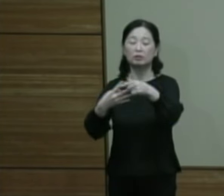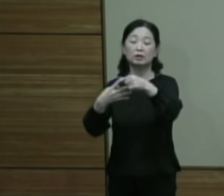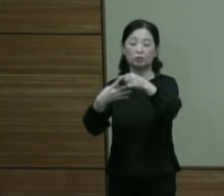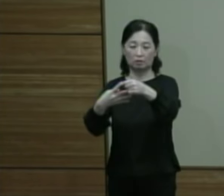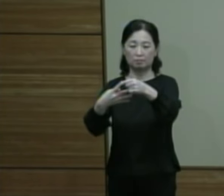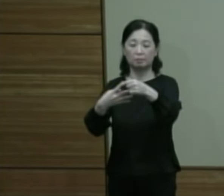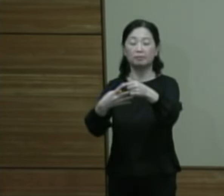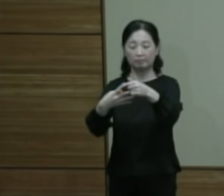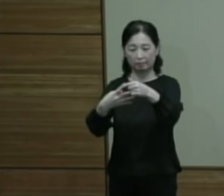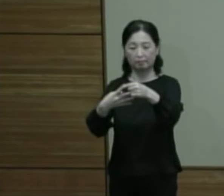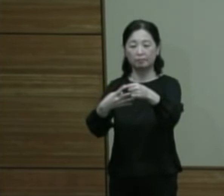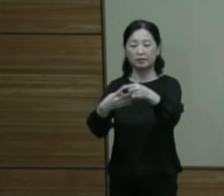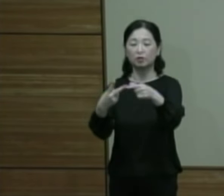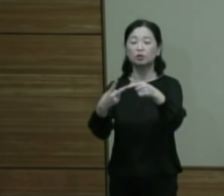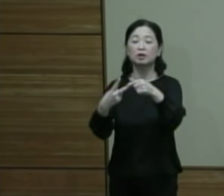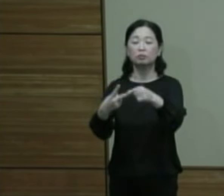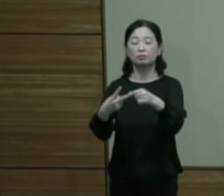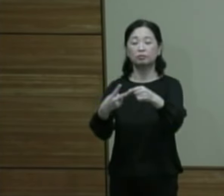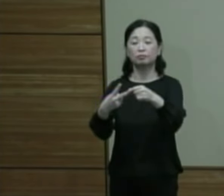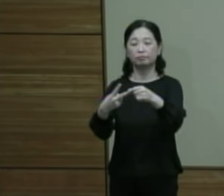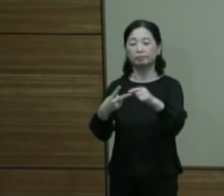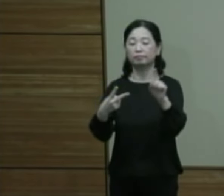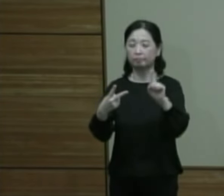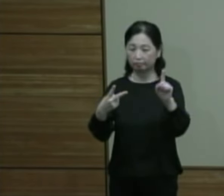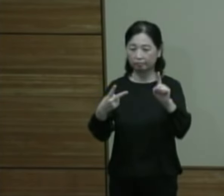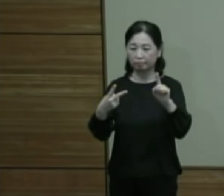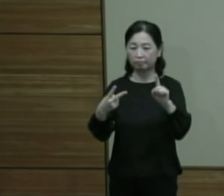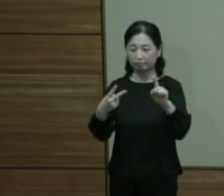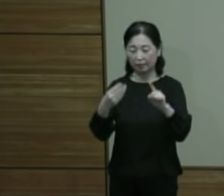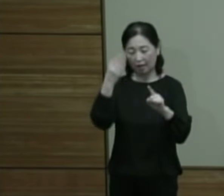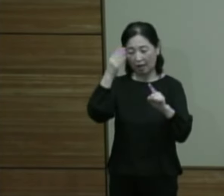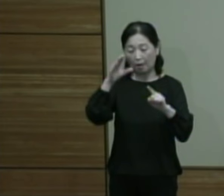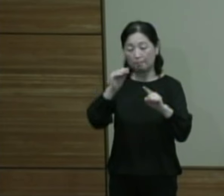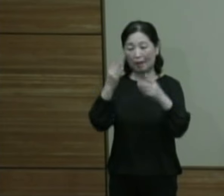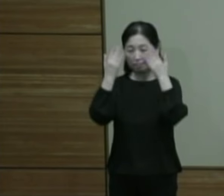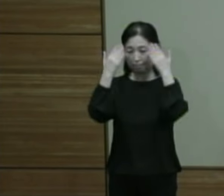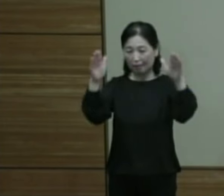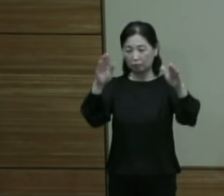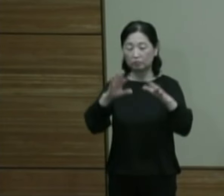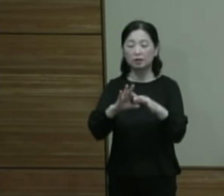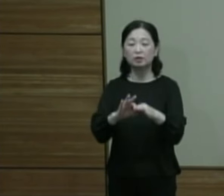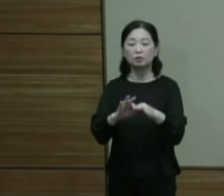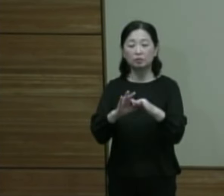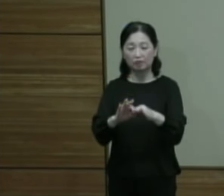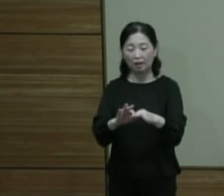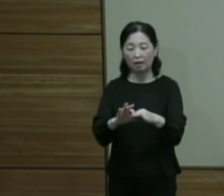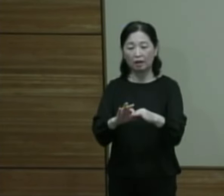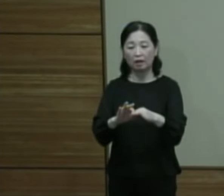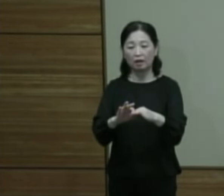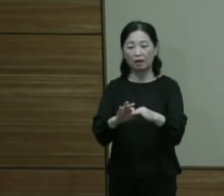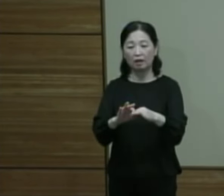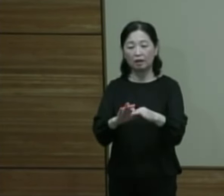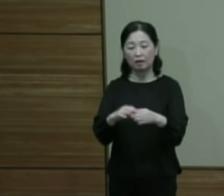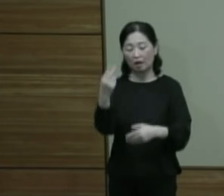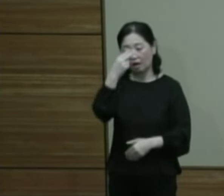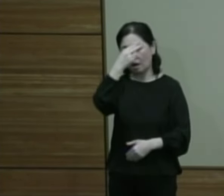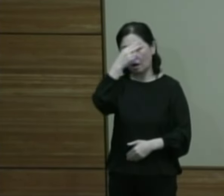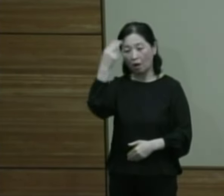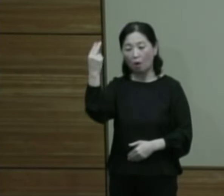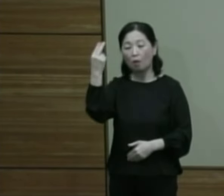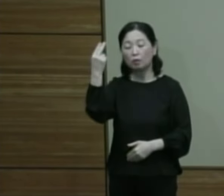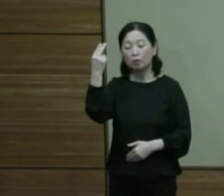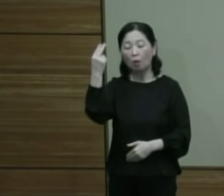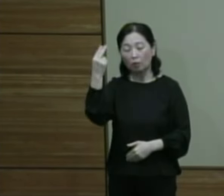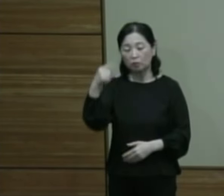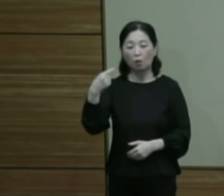。でもう一つ目は万博絡みでありますけれども、現在高等教育競争コンソーシアム和歌山